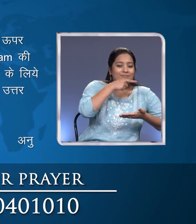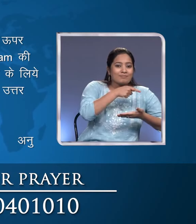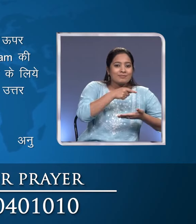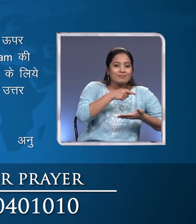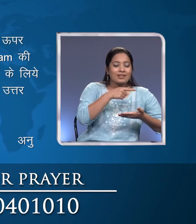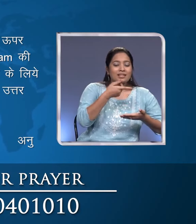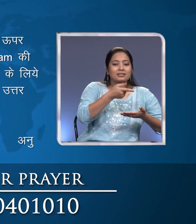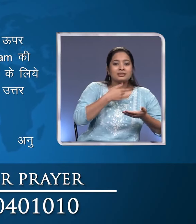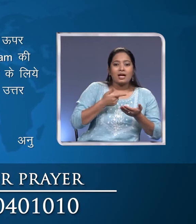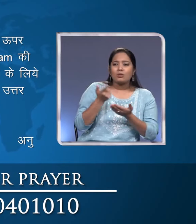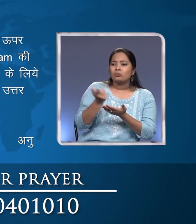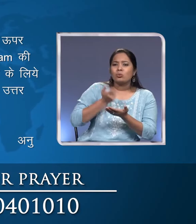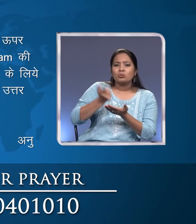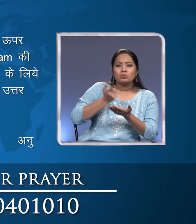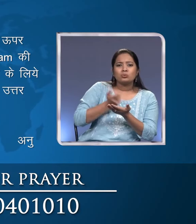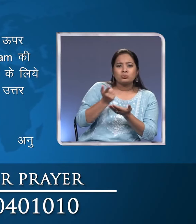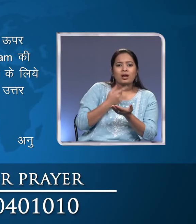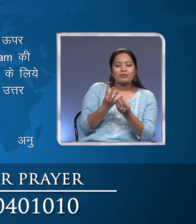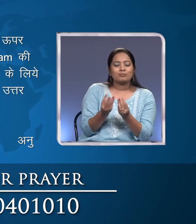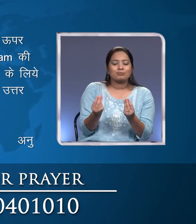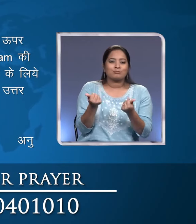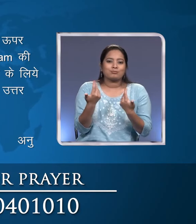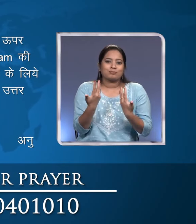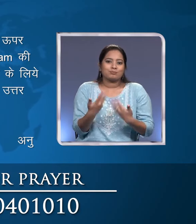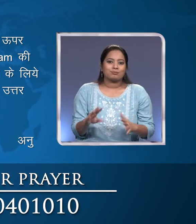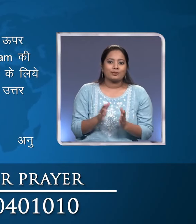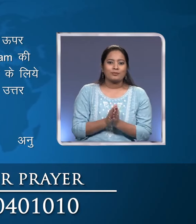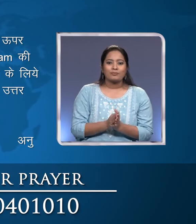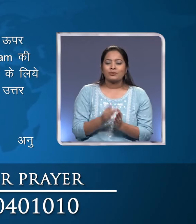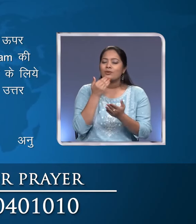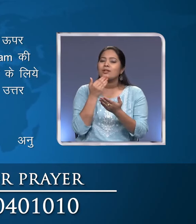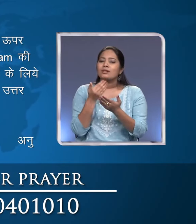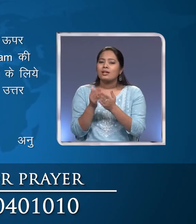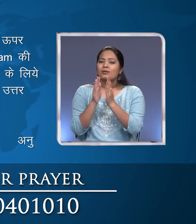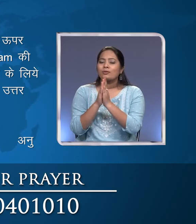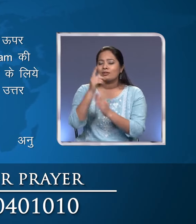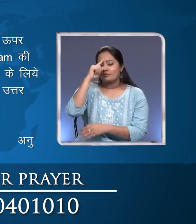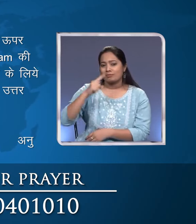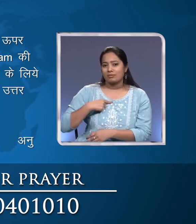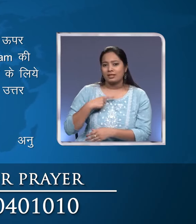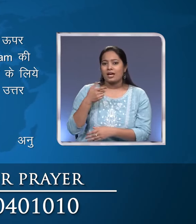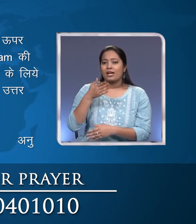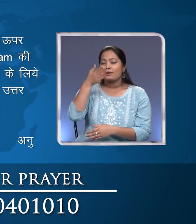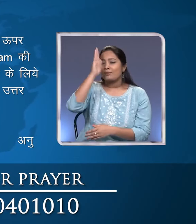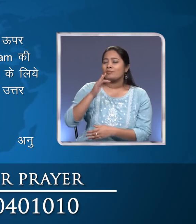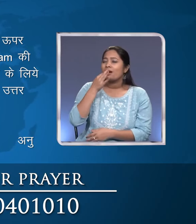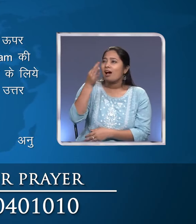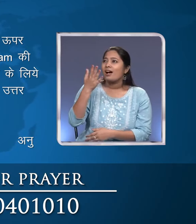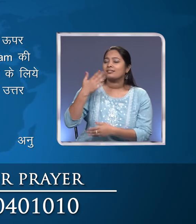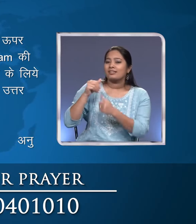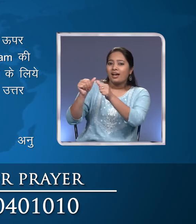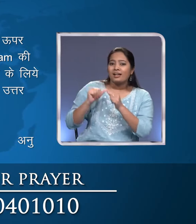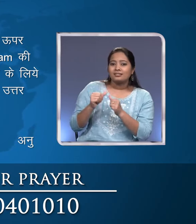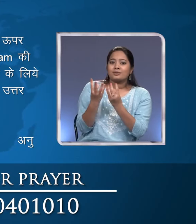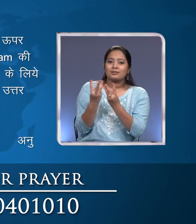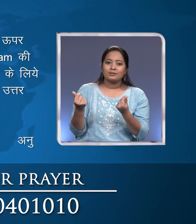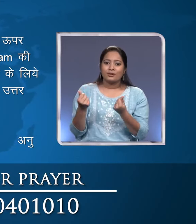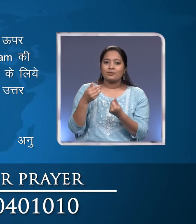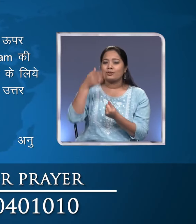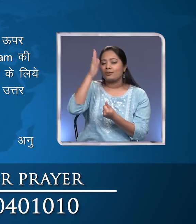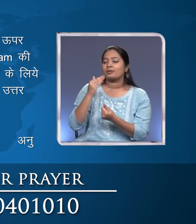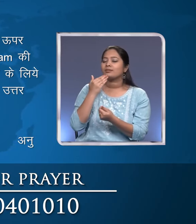टीम की बहुत आभारी हूँ हमारे लिए प्रार्थना करने के लिए, और परमेश्वर का भी आपकी प्रार्थना का उत्तर देने के